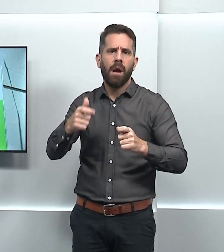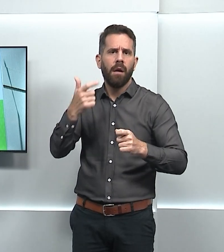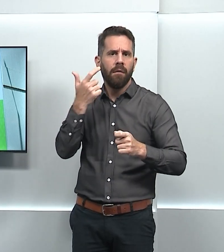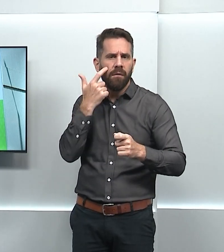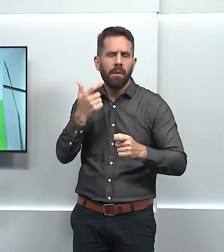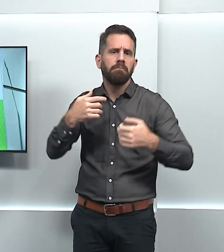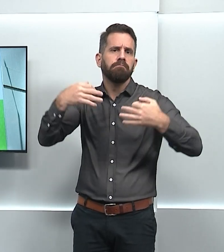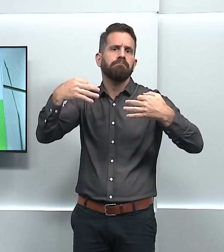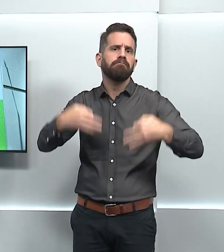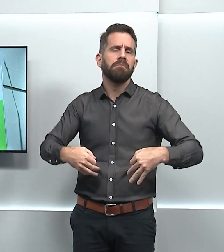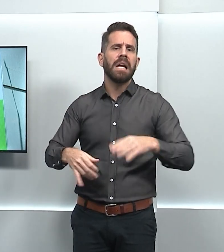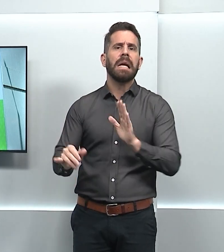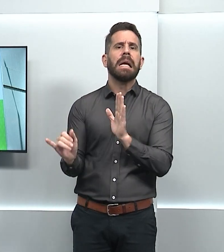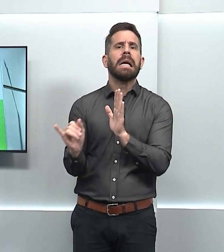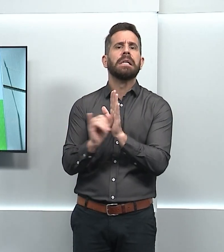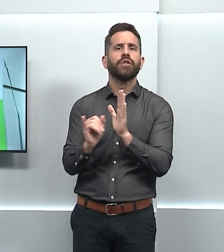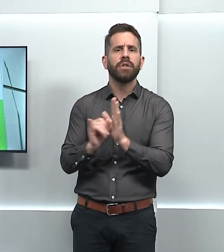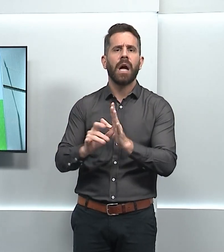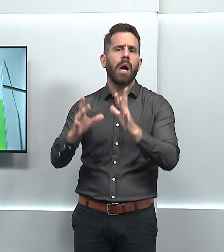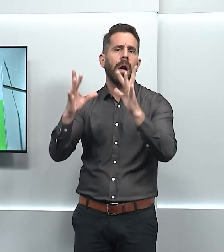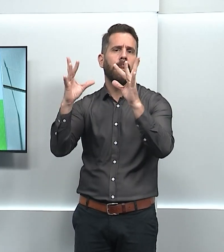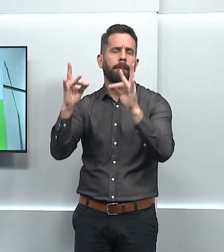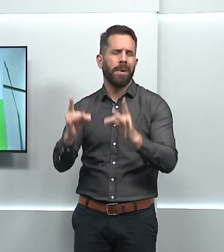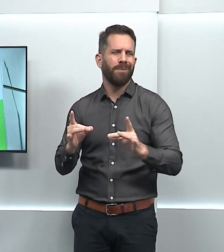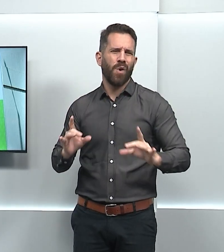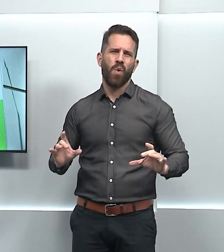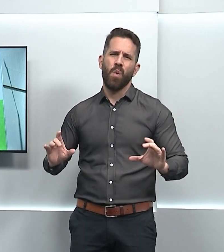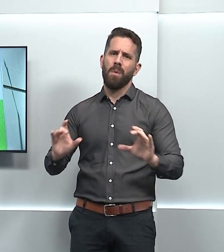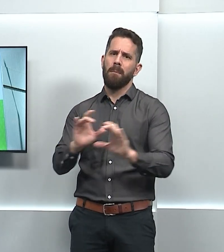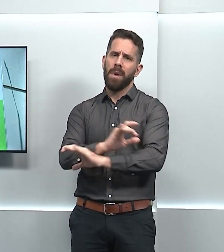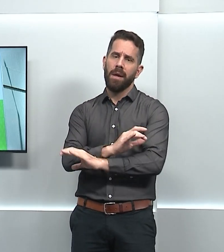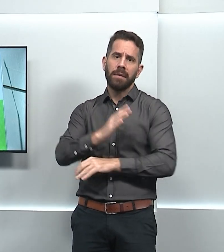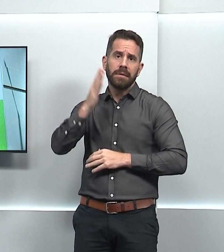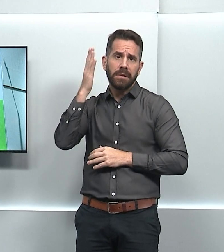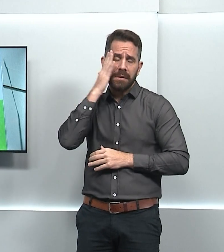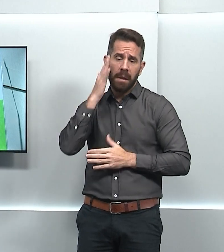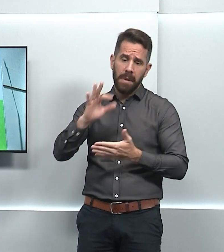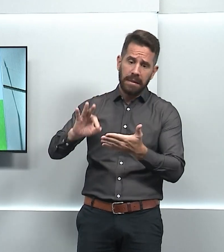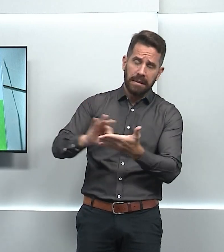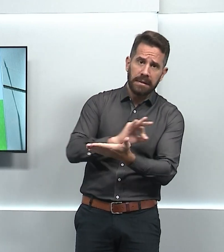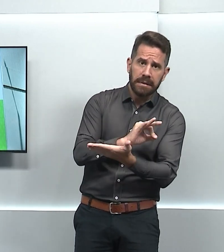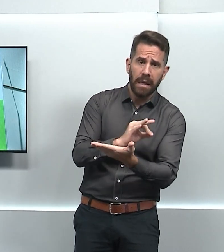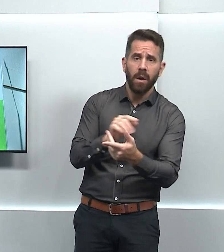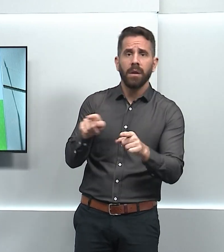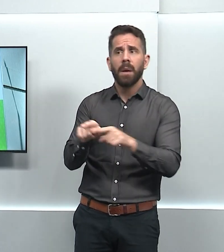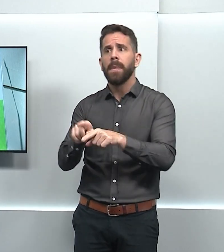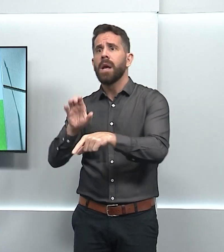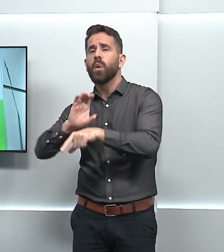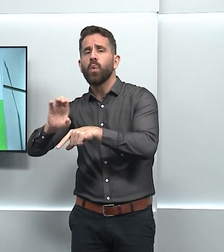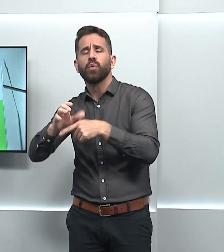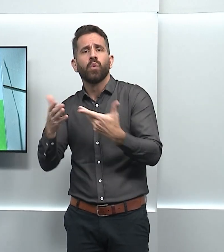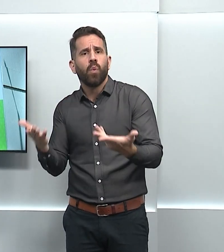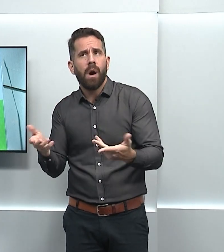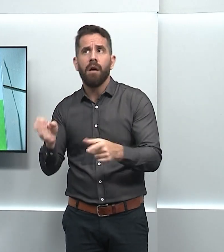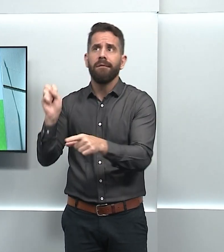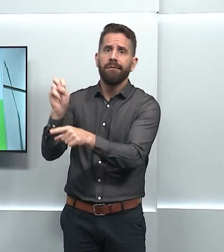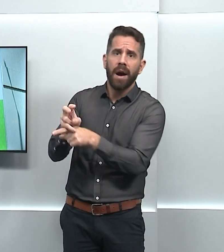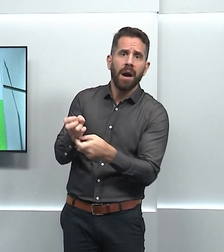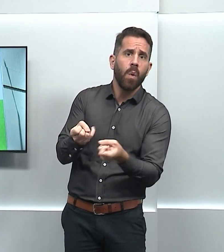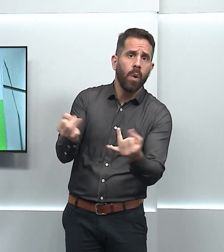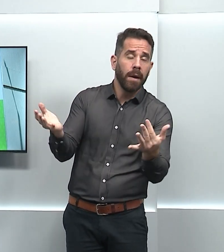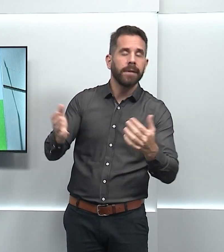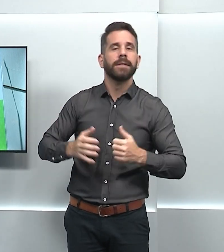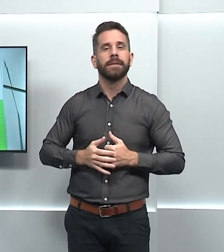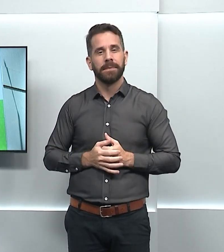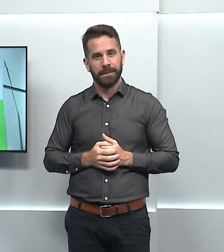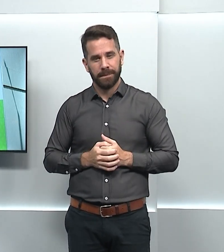efg.org.br/editais. Nesse local você encontra todas as informações, fica sabendo mais sobre os cursos e também sobre as vagas que são oferecidas.